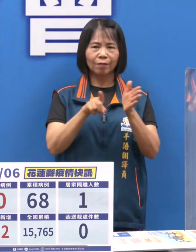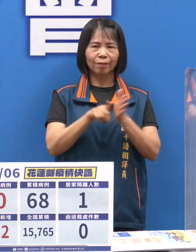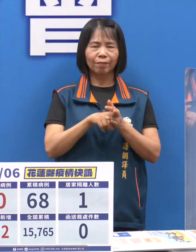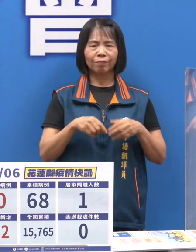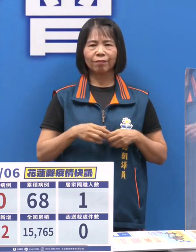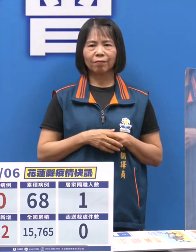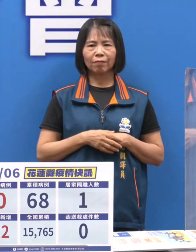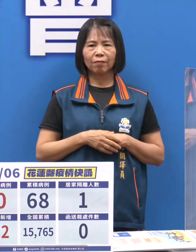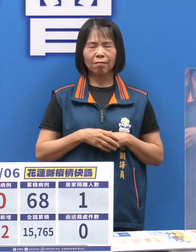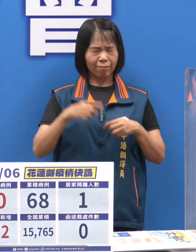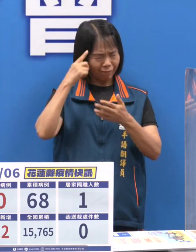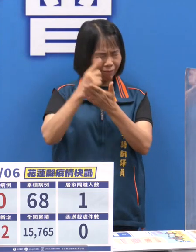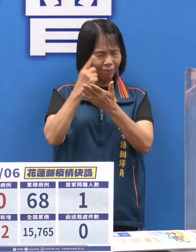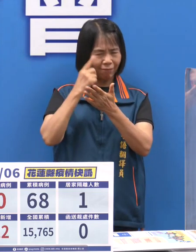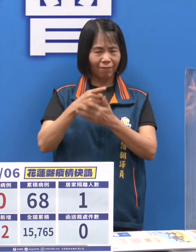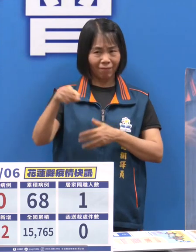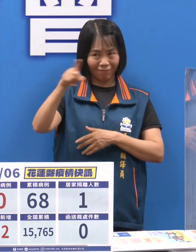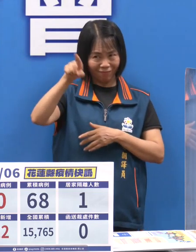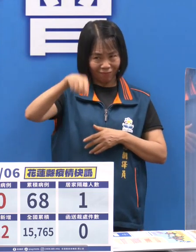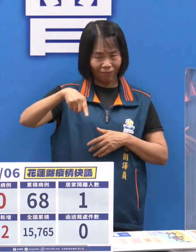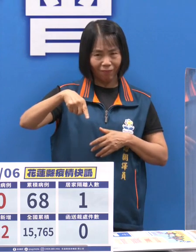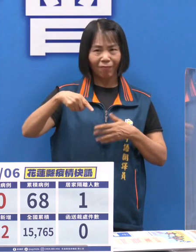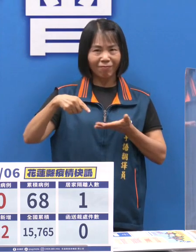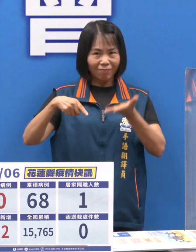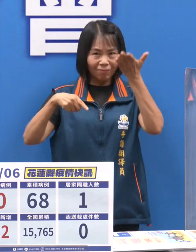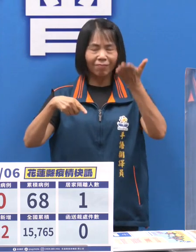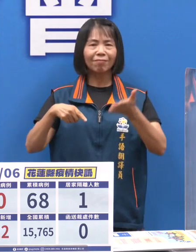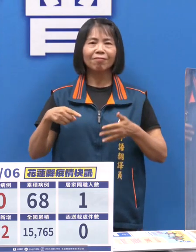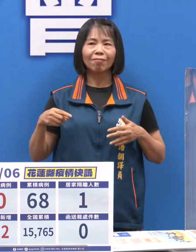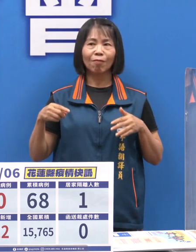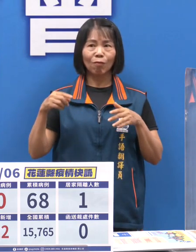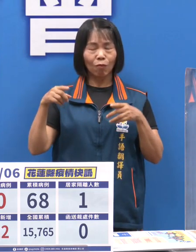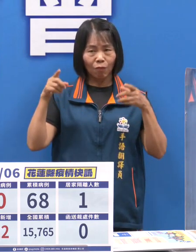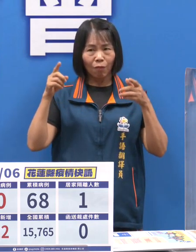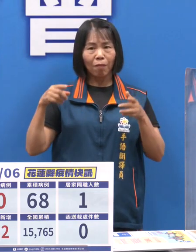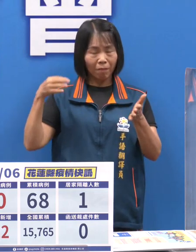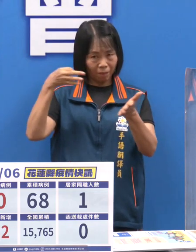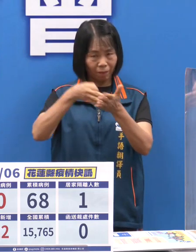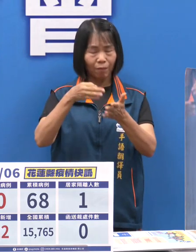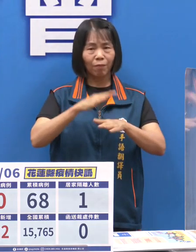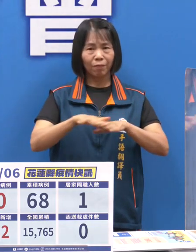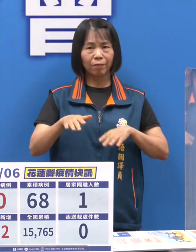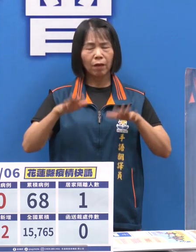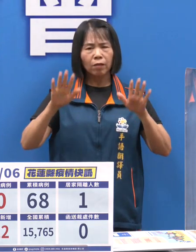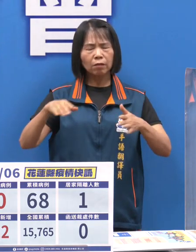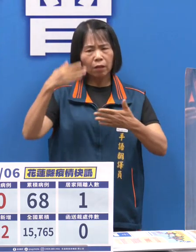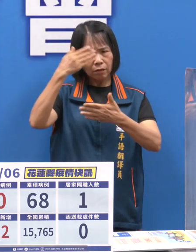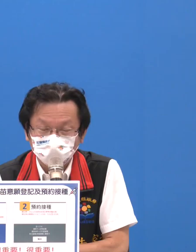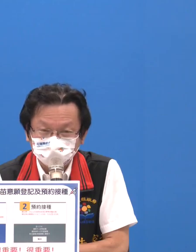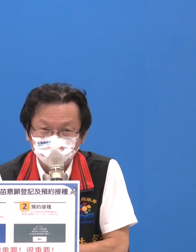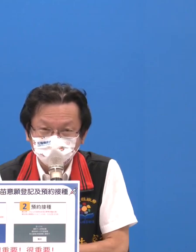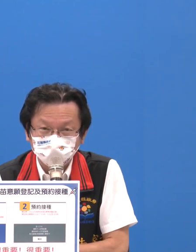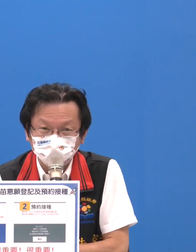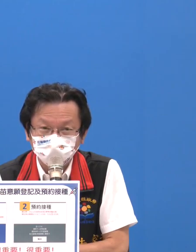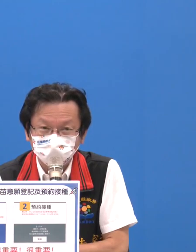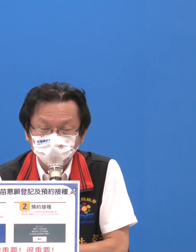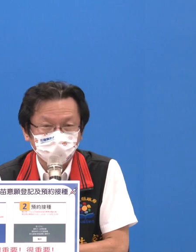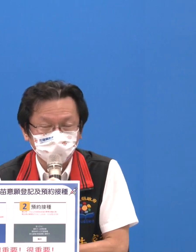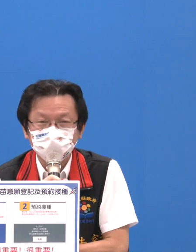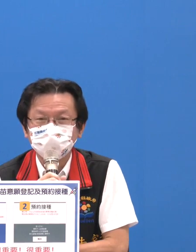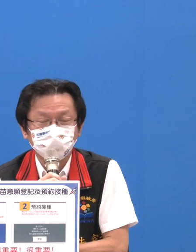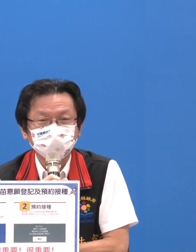可以高达1000人以上，所以现在人数是降在50%，以500人为限。 花莲县卫生